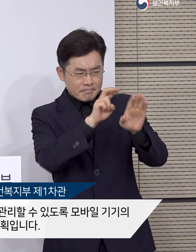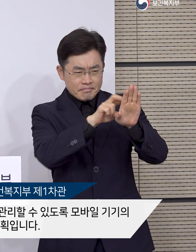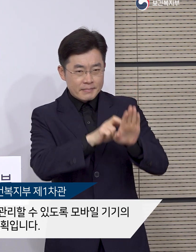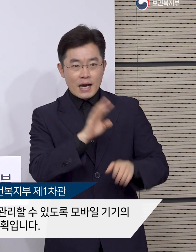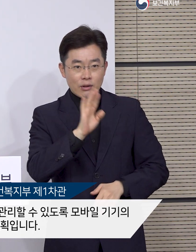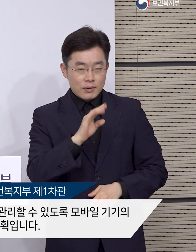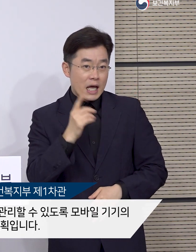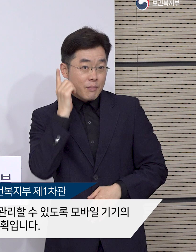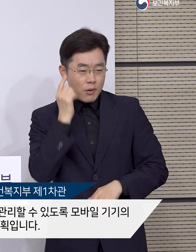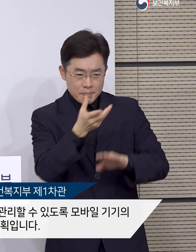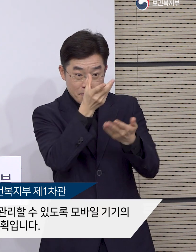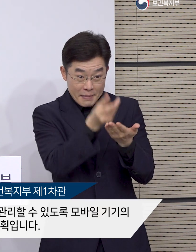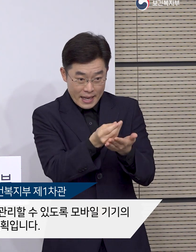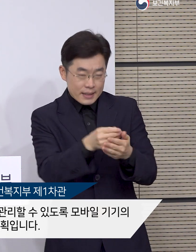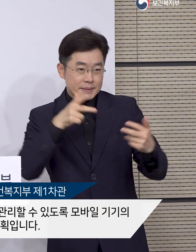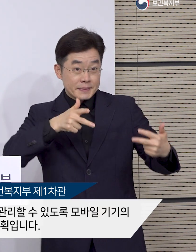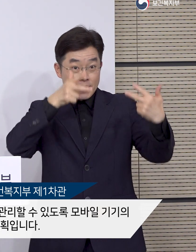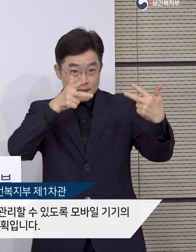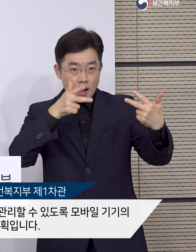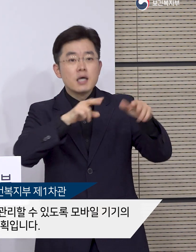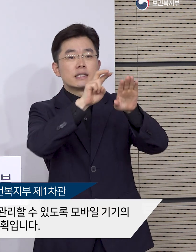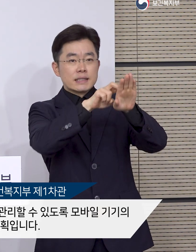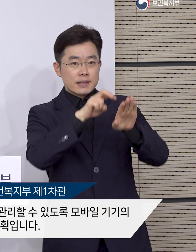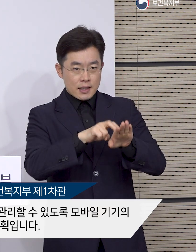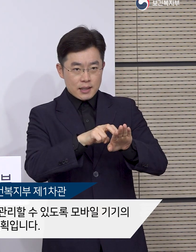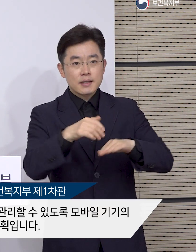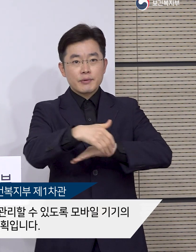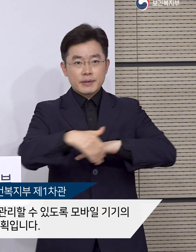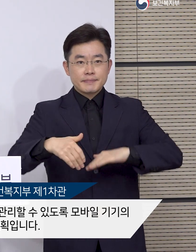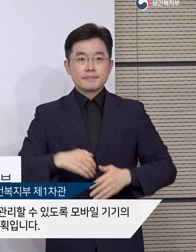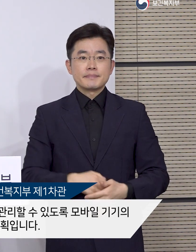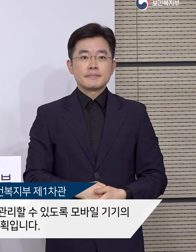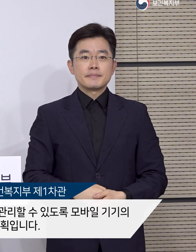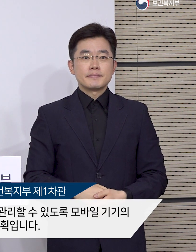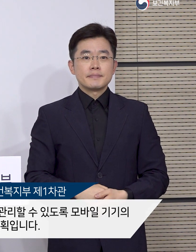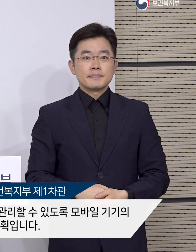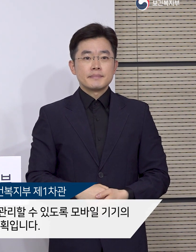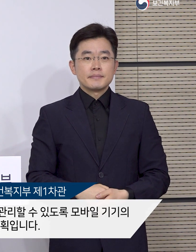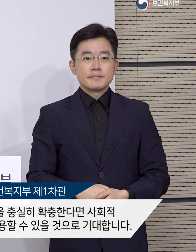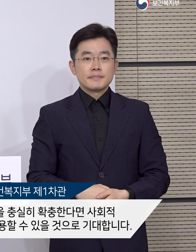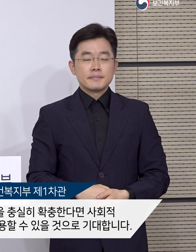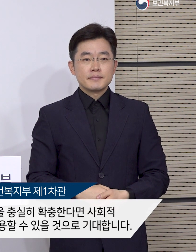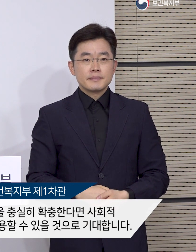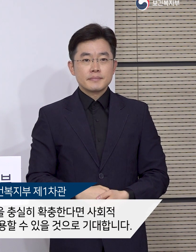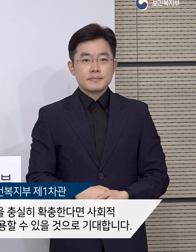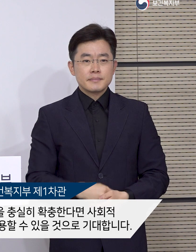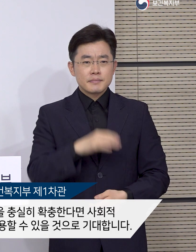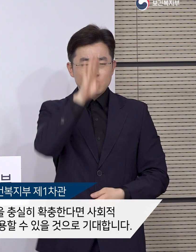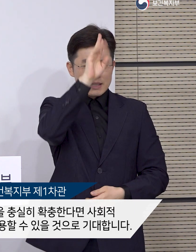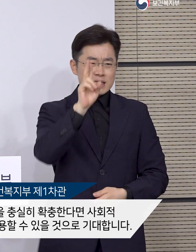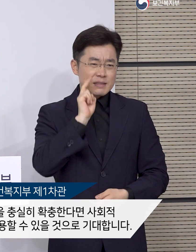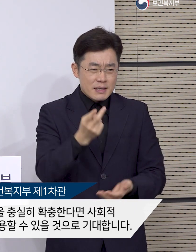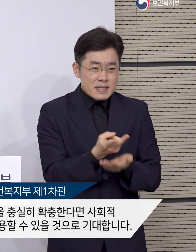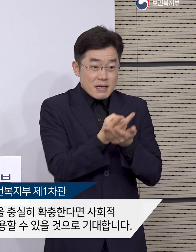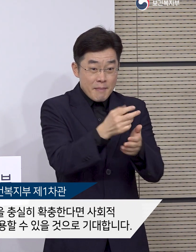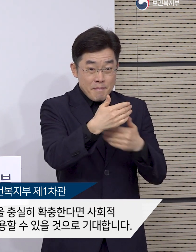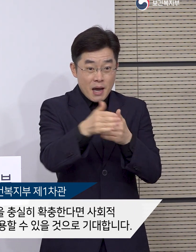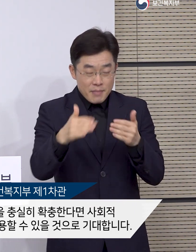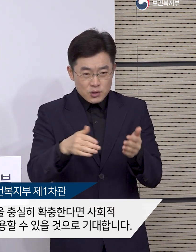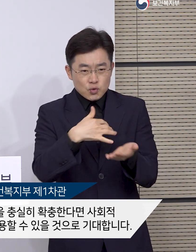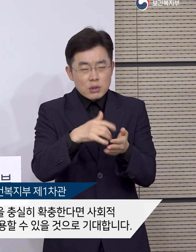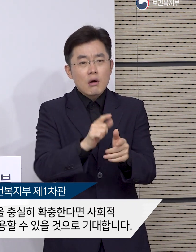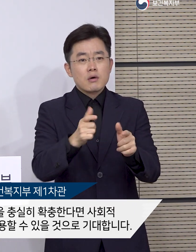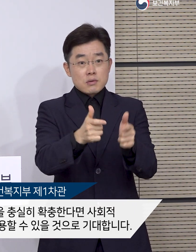통한 비대면 진료 시스템 구축도 추진할 계획입니다. 중환자 병상을 중심으로 의료체계의